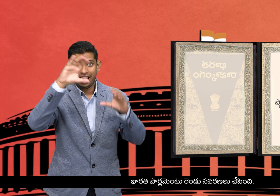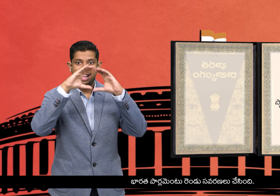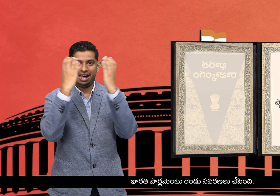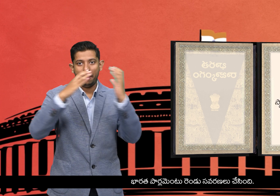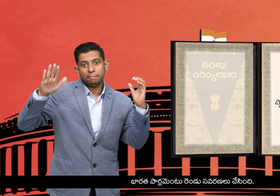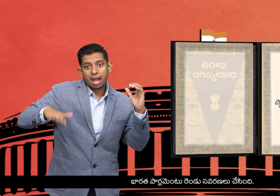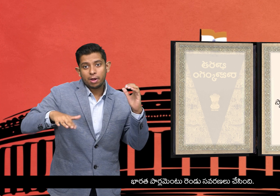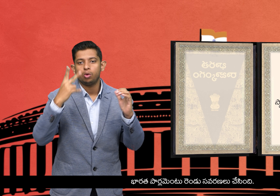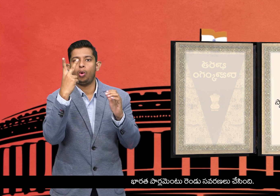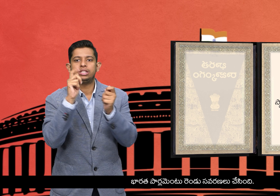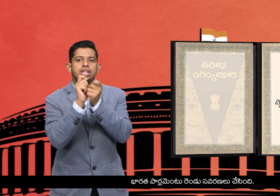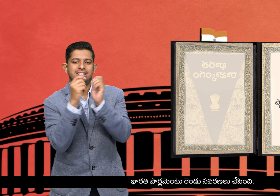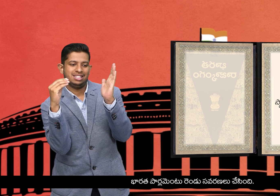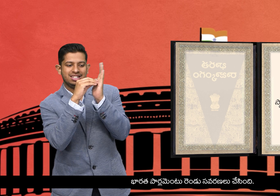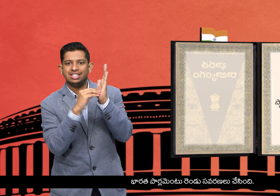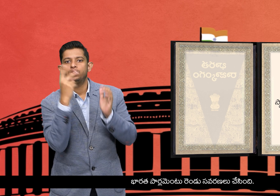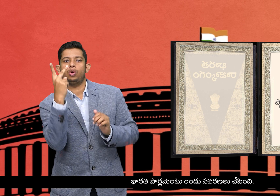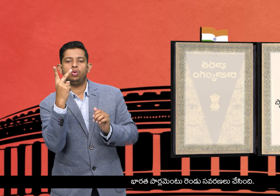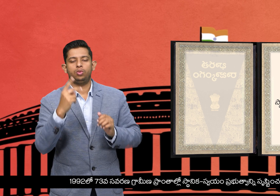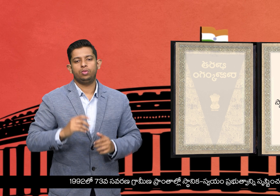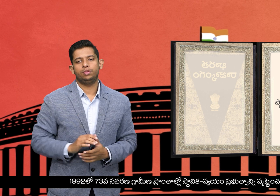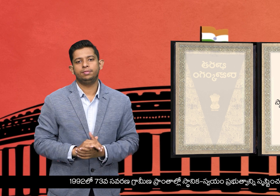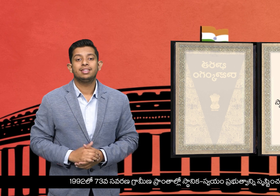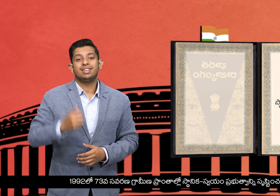భారత పార్లమెంట్ 2 సవరణలు చేసింది.